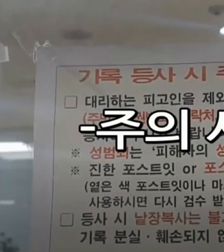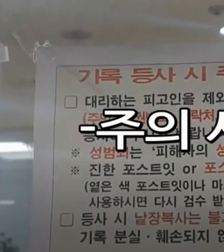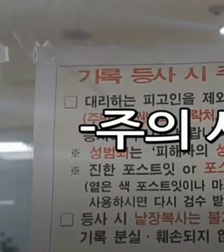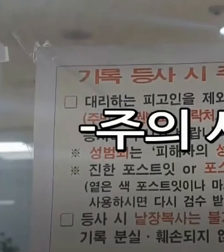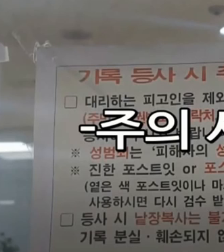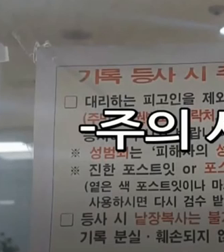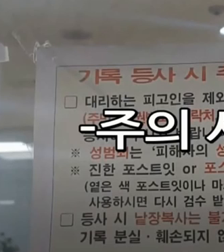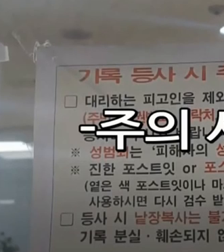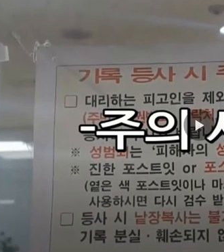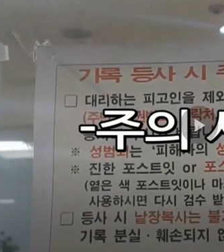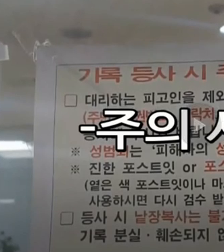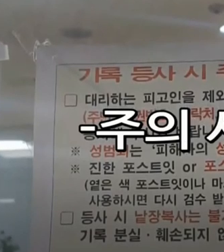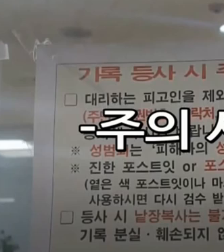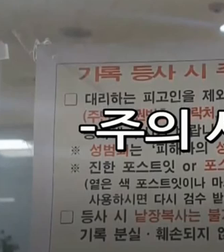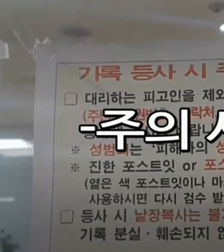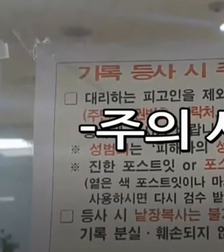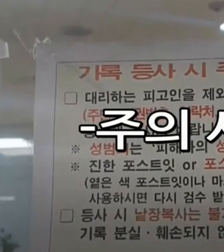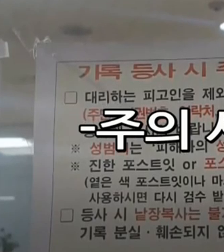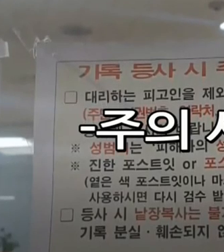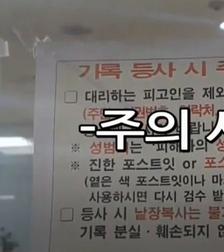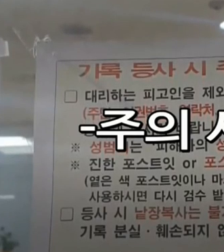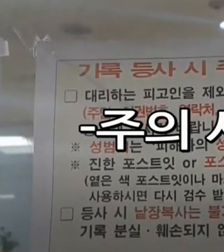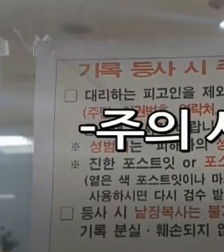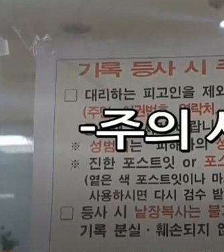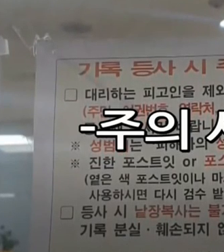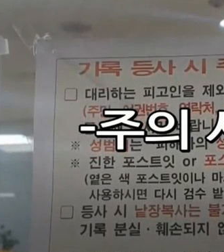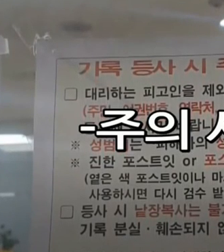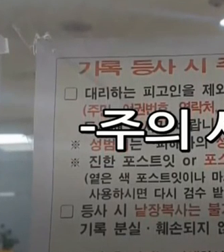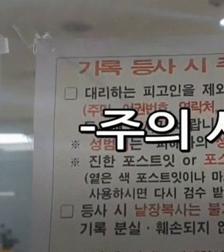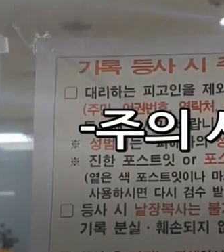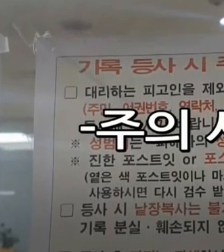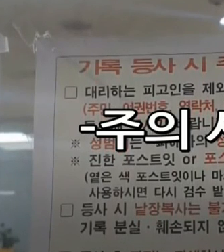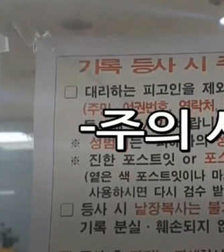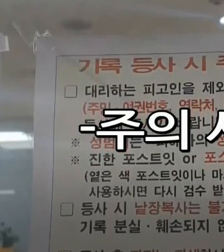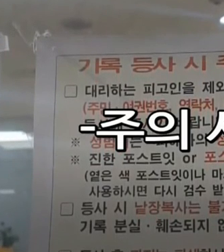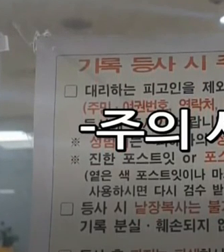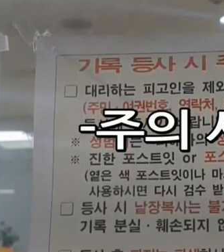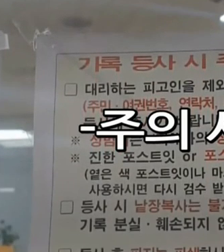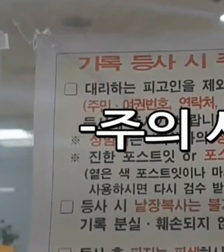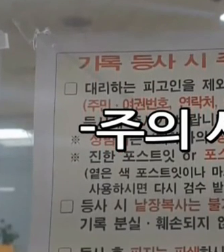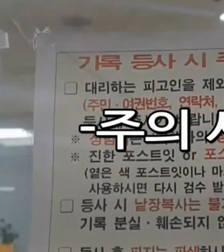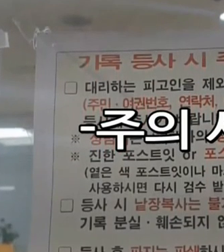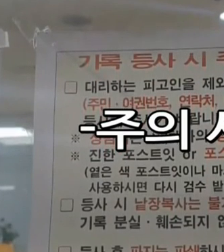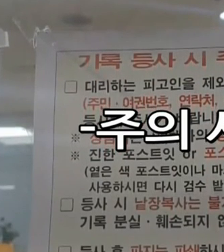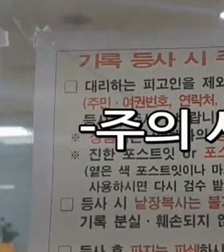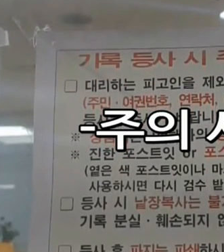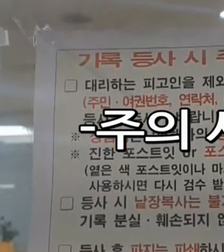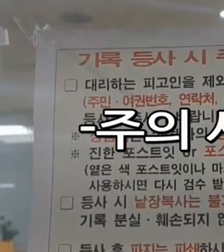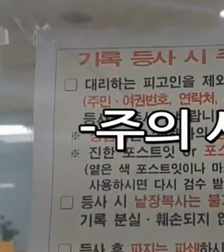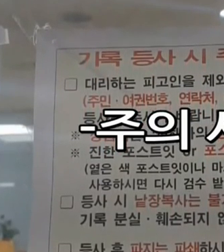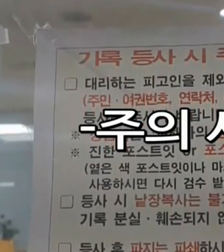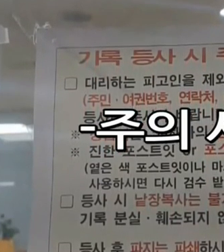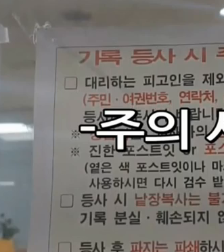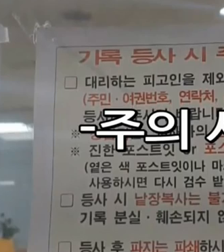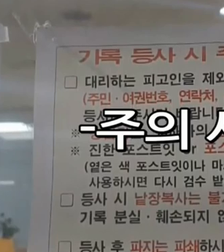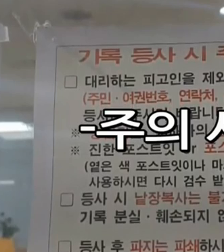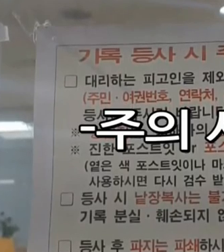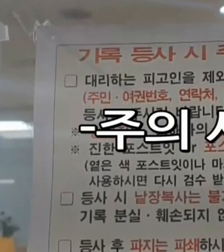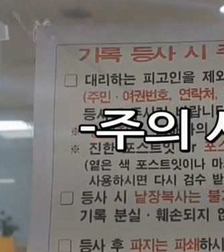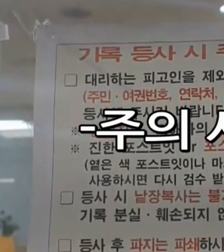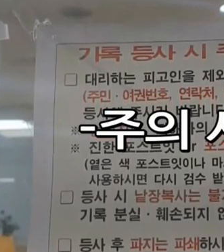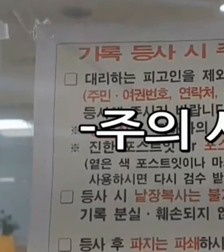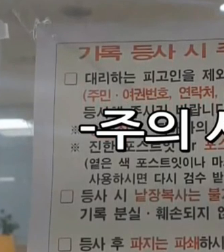거 제한하는 경우죠. 그리고 원본에 있는 CD 및 USB에 있는 기록을 실수로 삭제했을 시에도 문제가